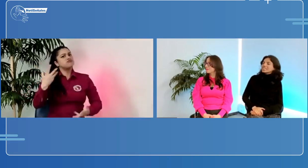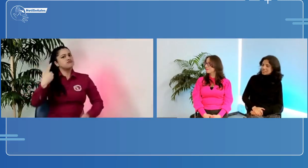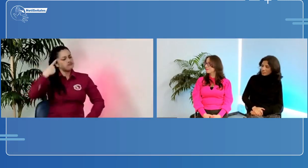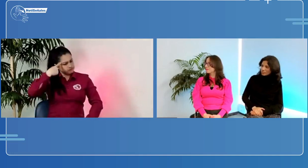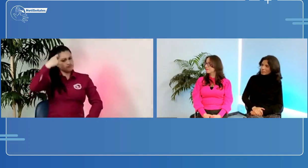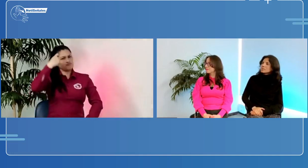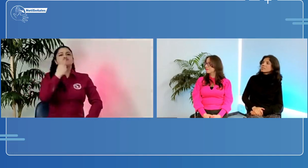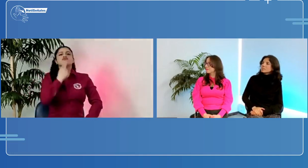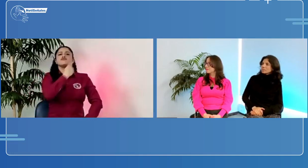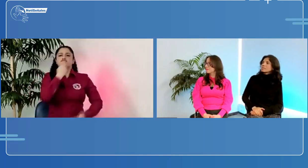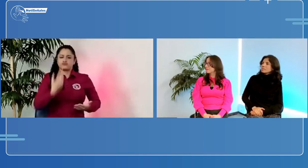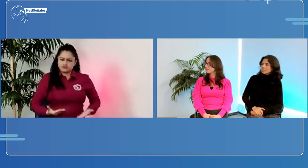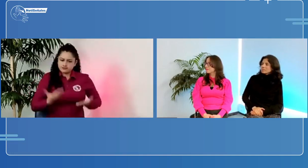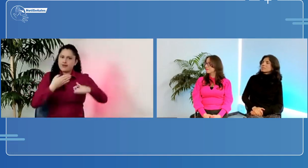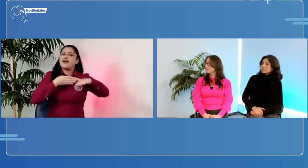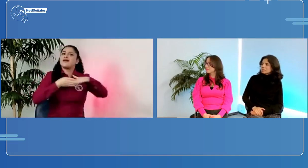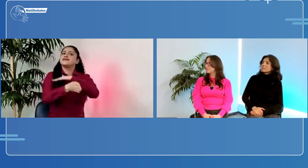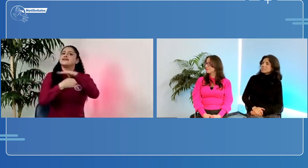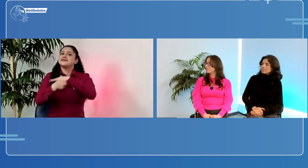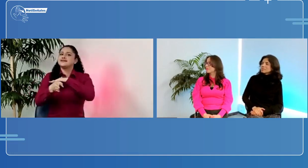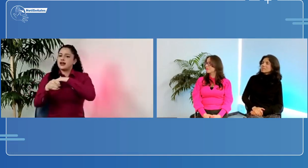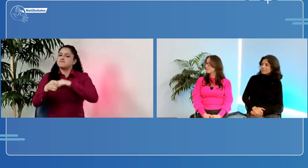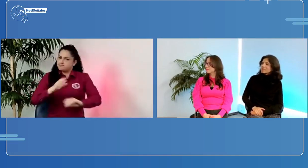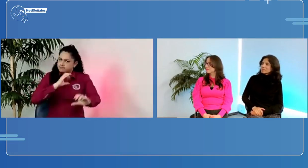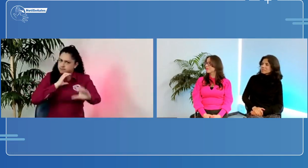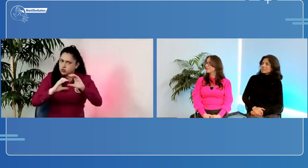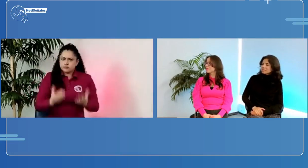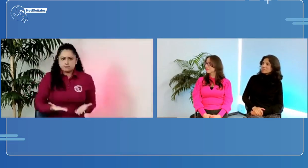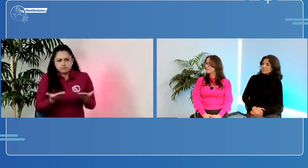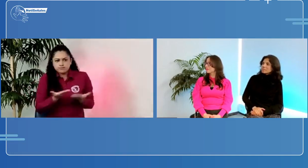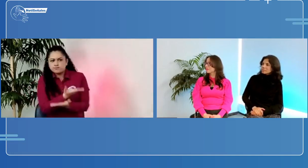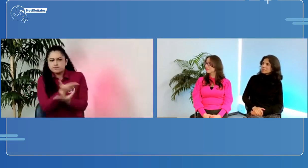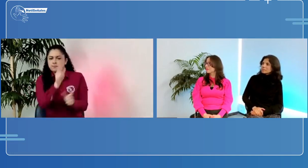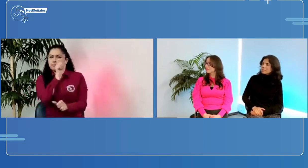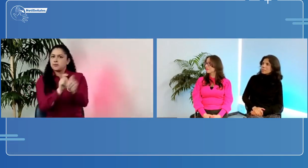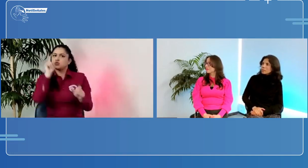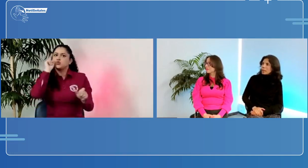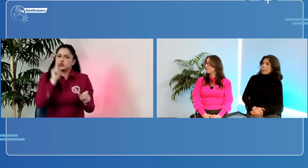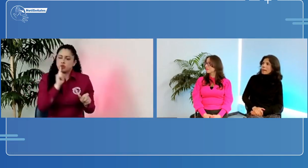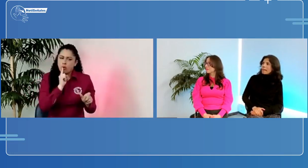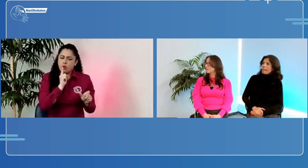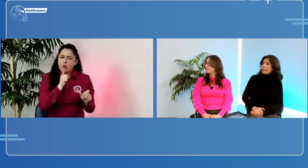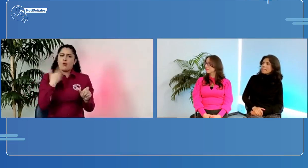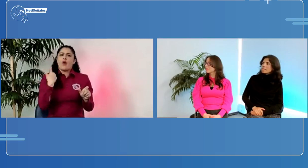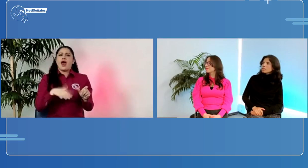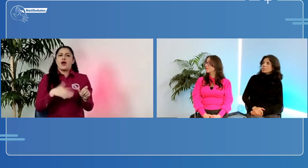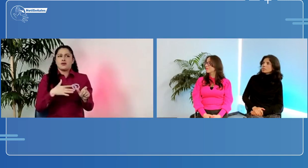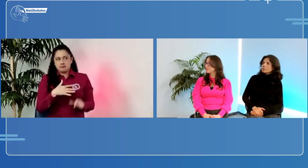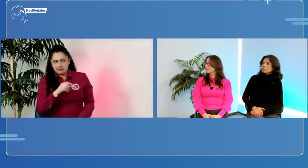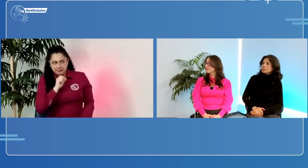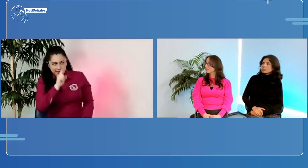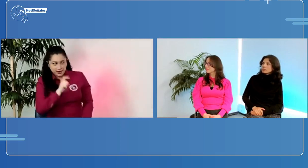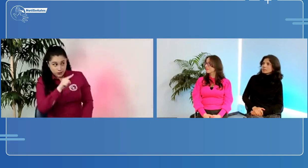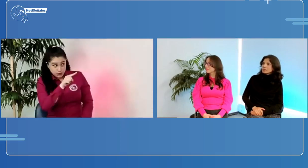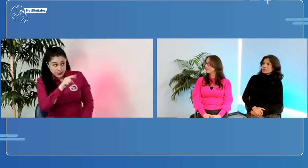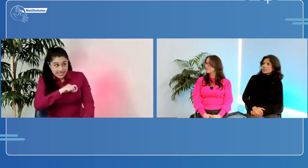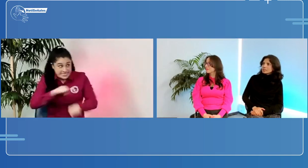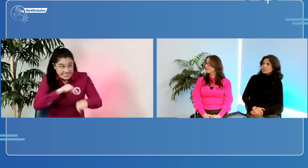de Salud. Se unieron al reto y vimos este compromiso con la accesibilidad y la comunicación para las personas sordas. Entonces, quería hacerles